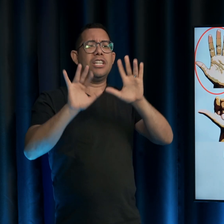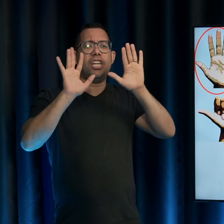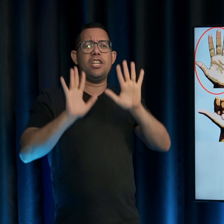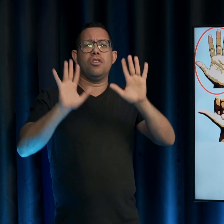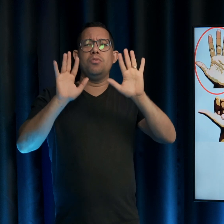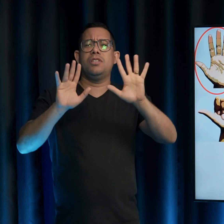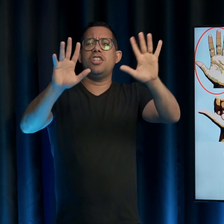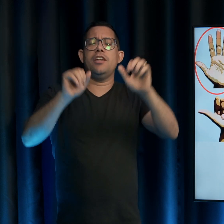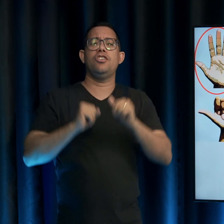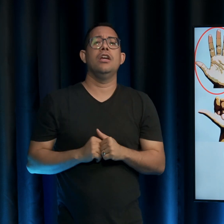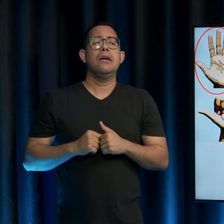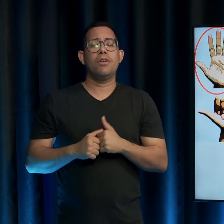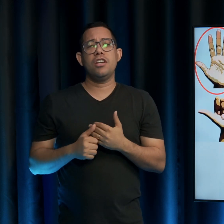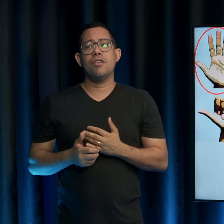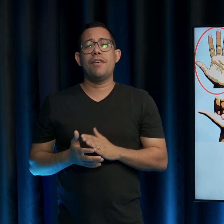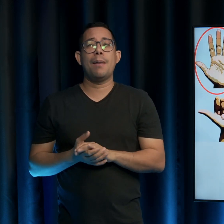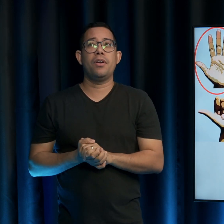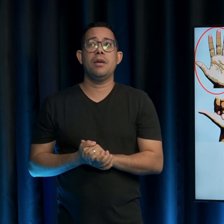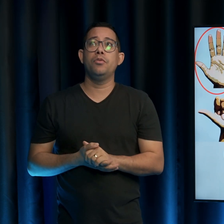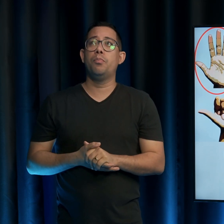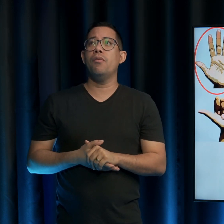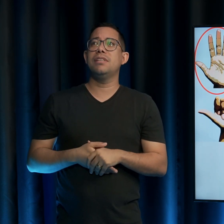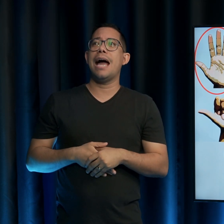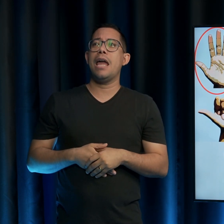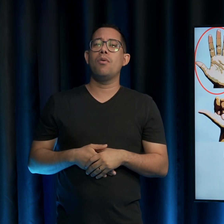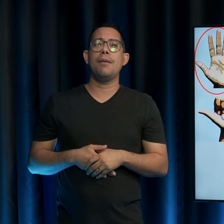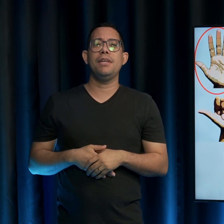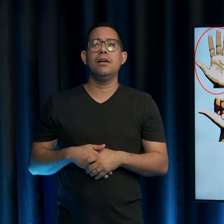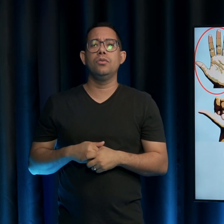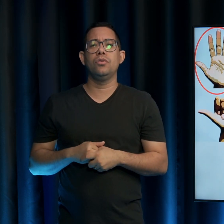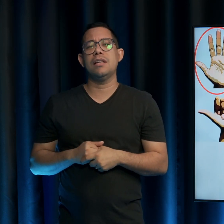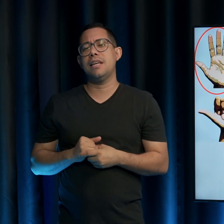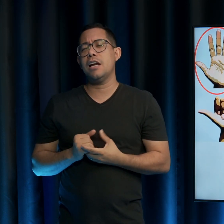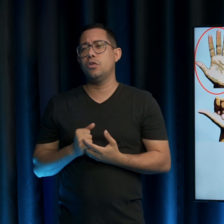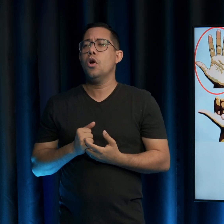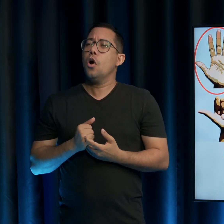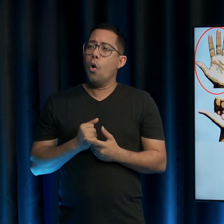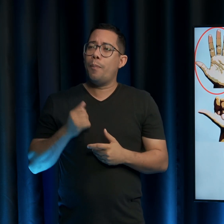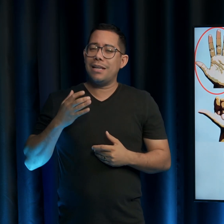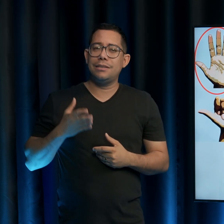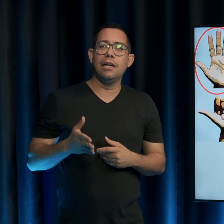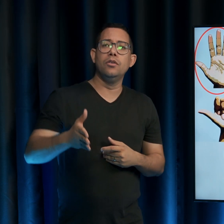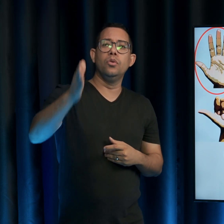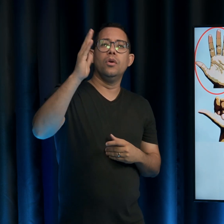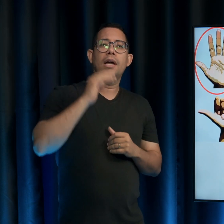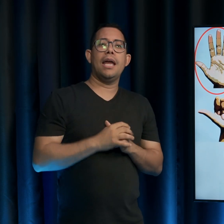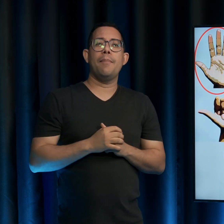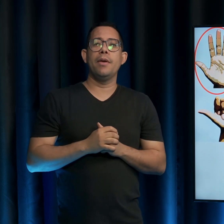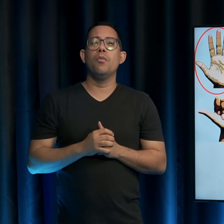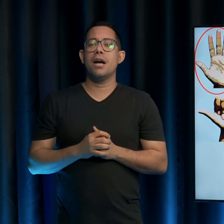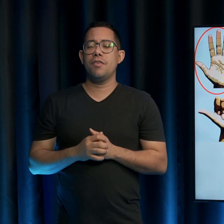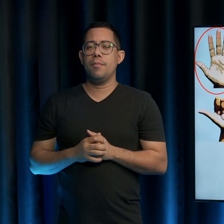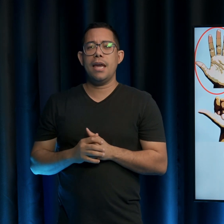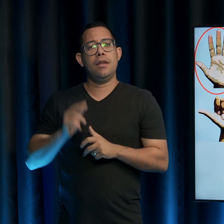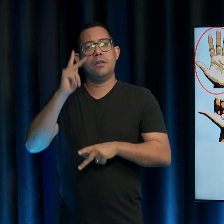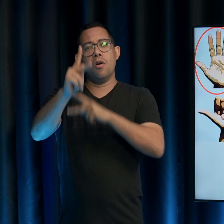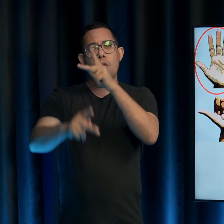gente, ó, muita gente. Quando a gente vai falar, por exemplo, do povo de Israel caminhando no deserto ou passando pelo Mar Vermelho. Então, ó, o povo